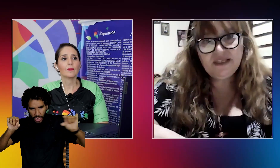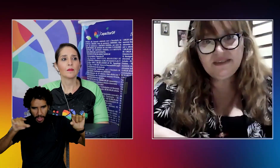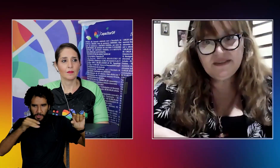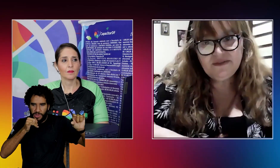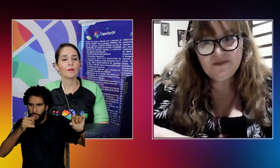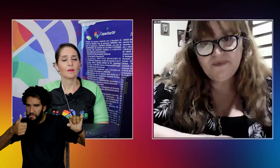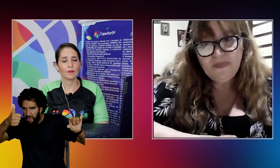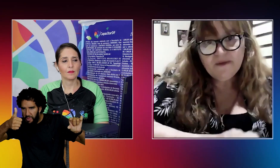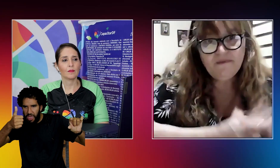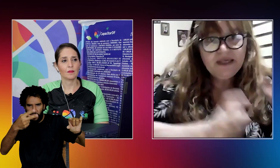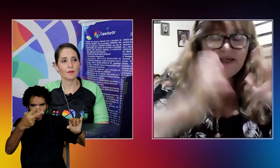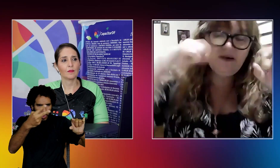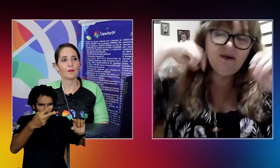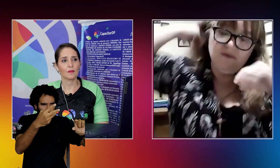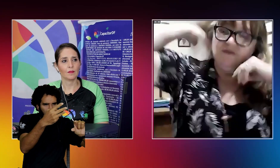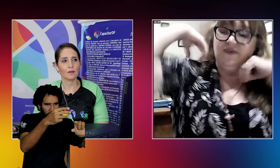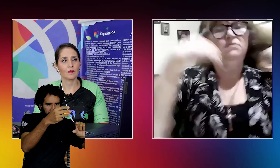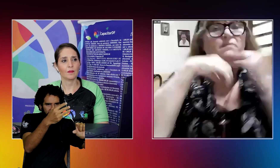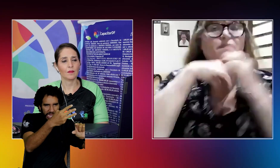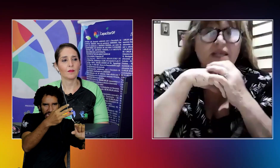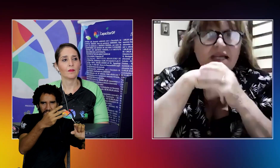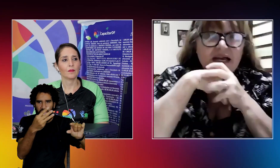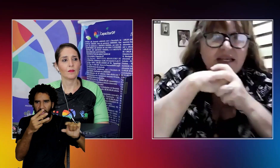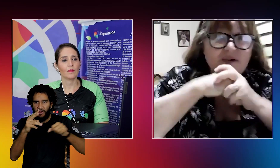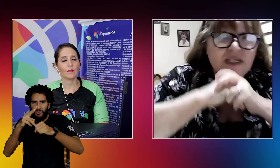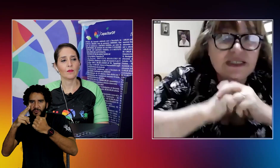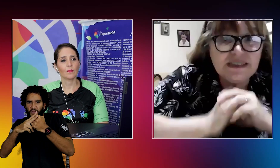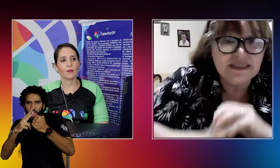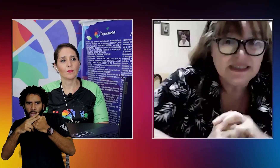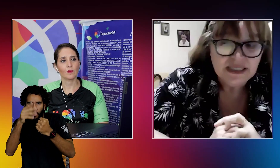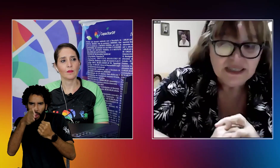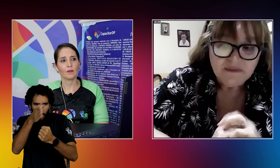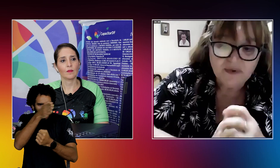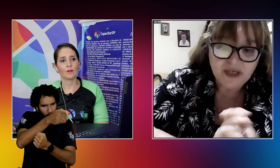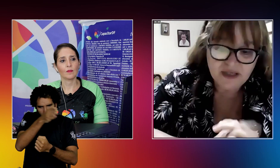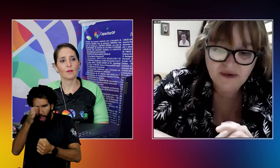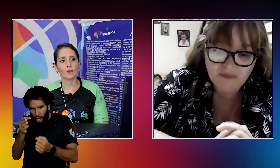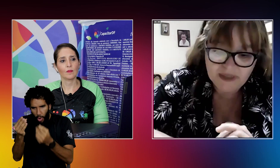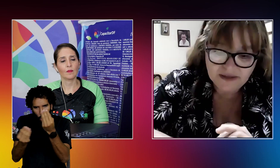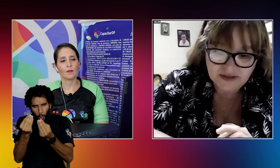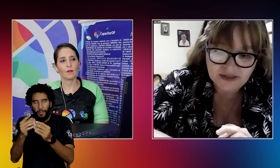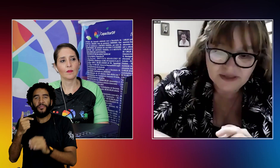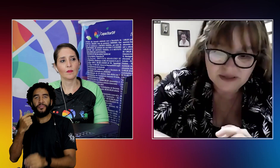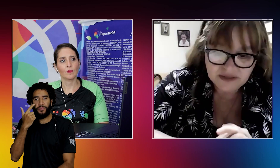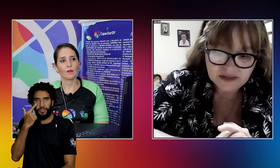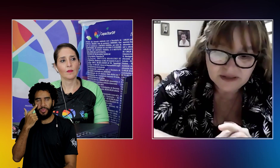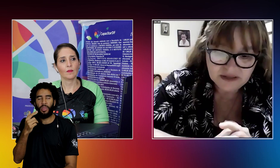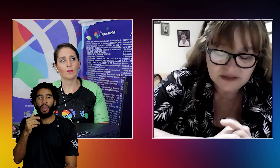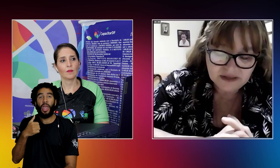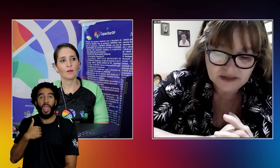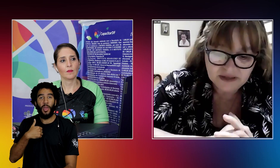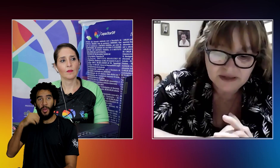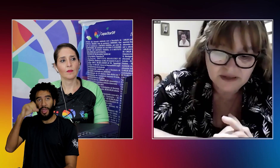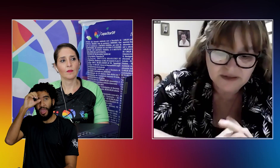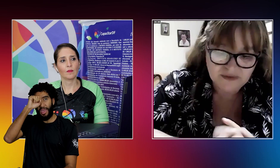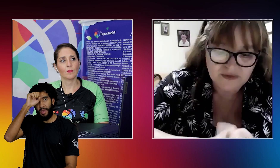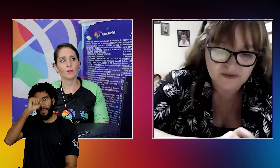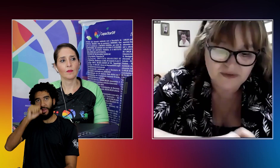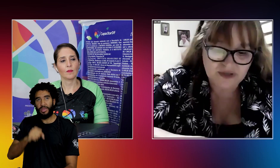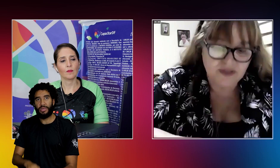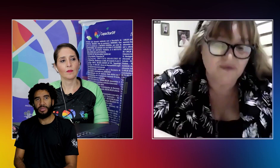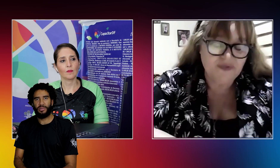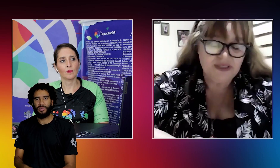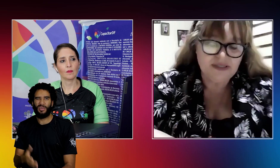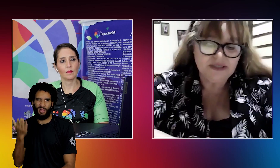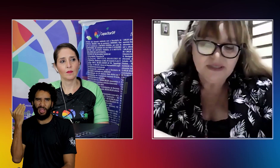frase, como é que coloca o verbo, aí eu queria assim, porque eu aprendi nos cursos